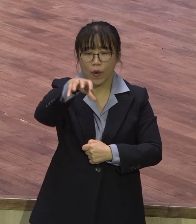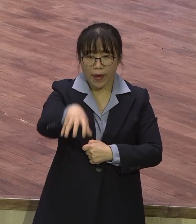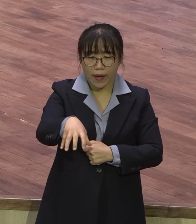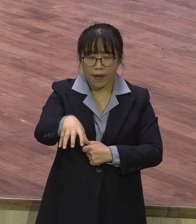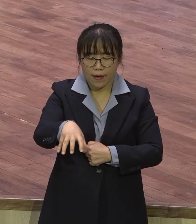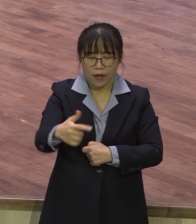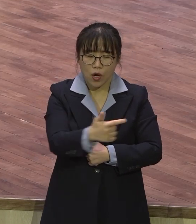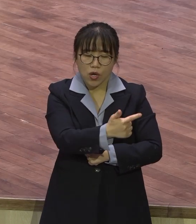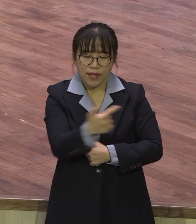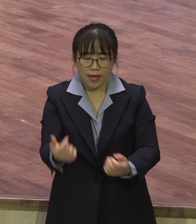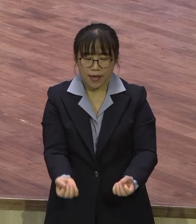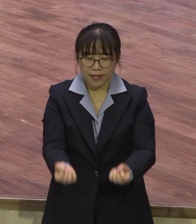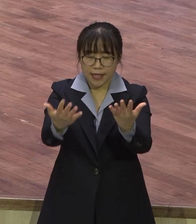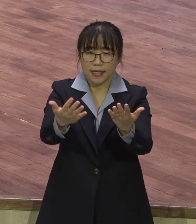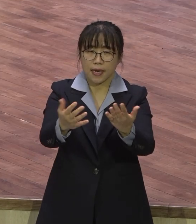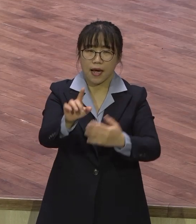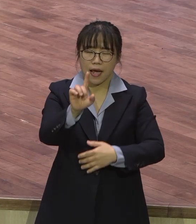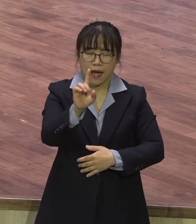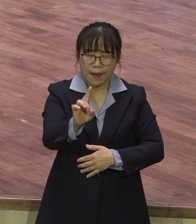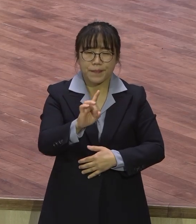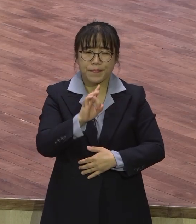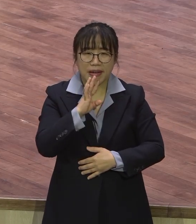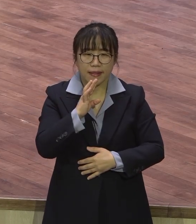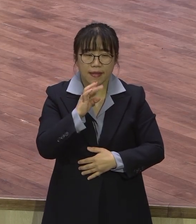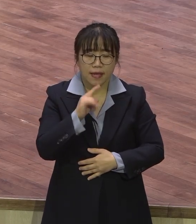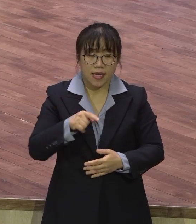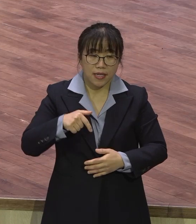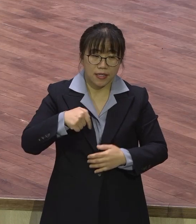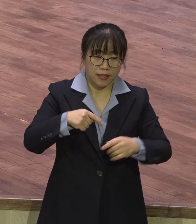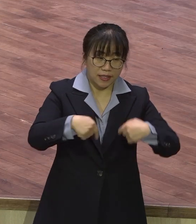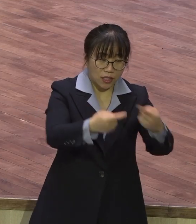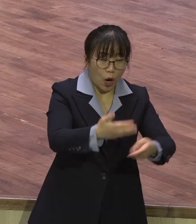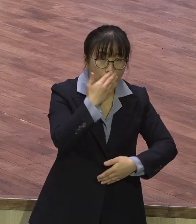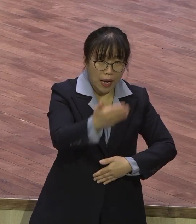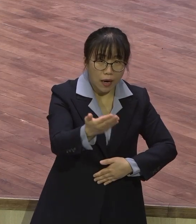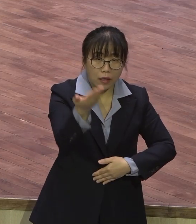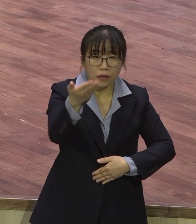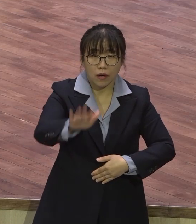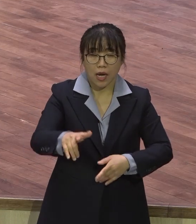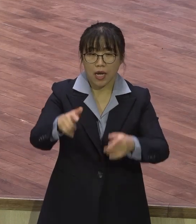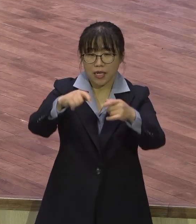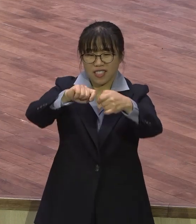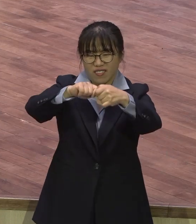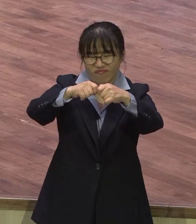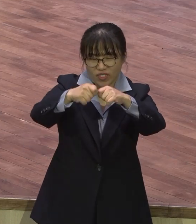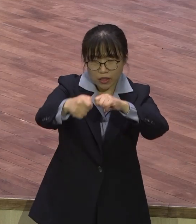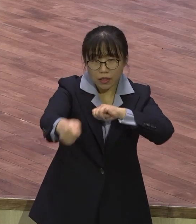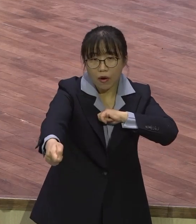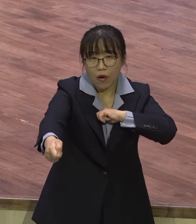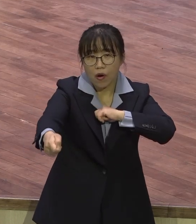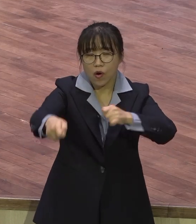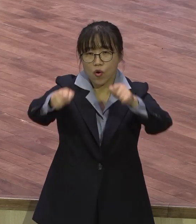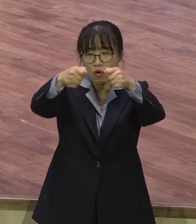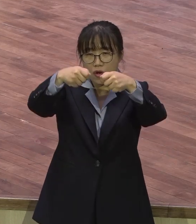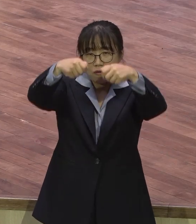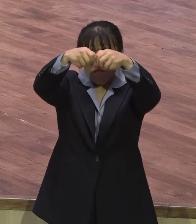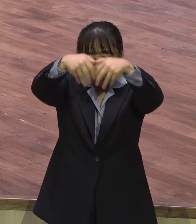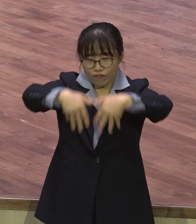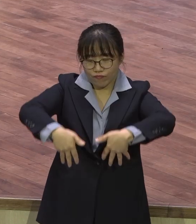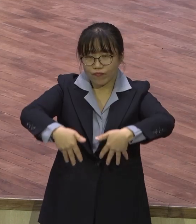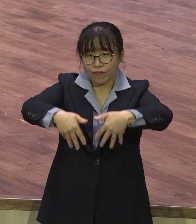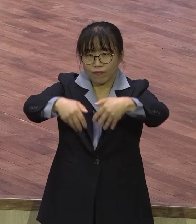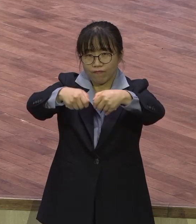대제사장만 1년에 한 번 들어와요 찢어졌다 그 말에 뭐 아무나 들어올 수 있다 예수님의 사람은 다